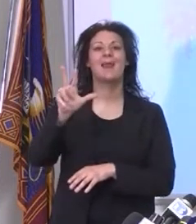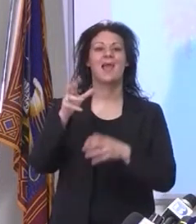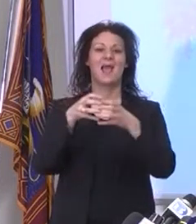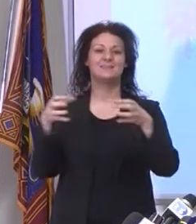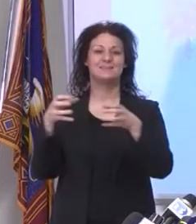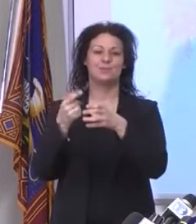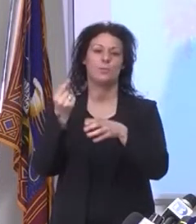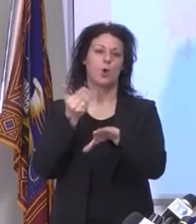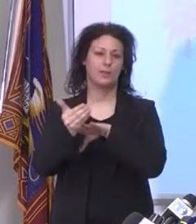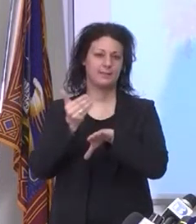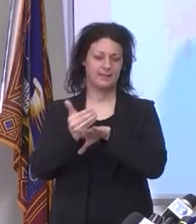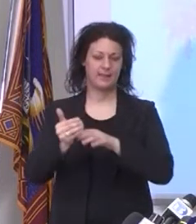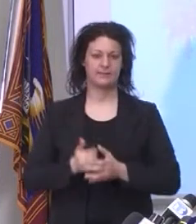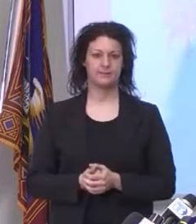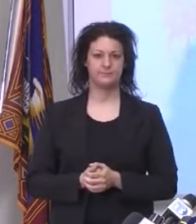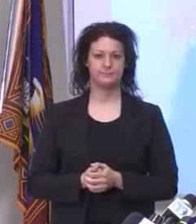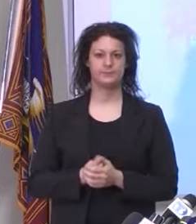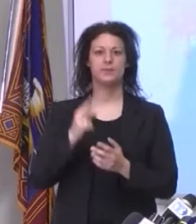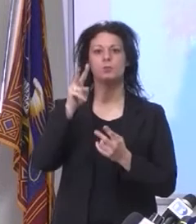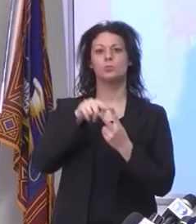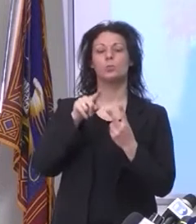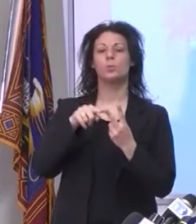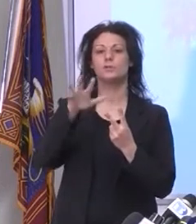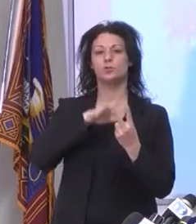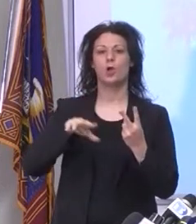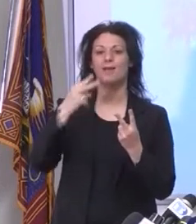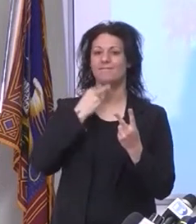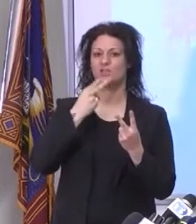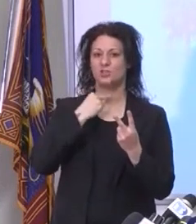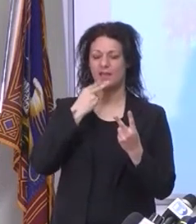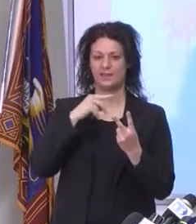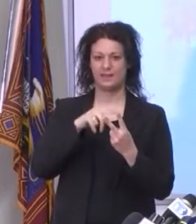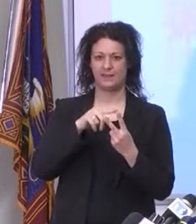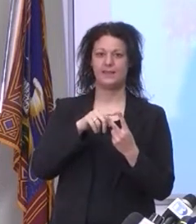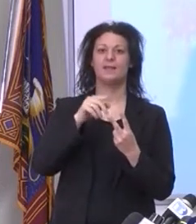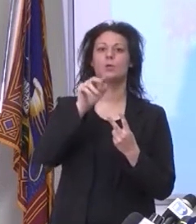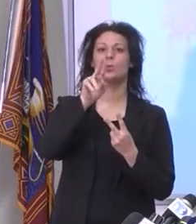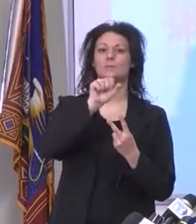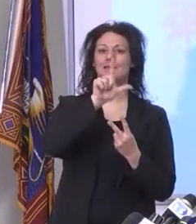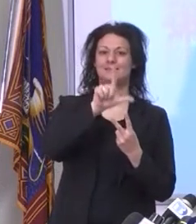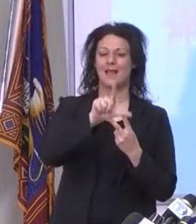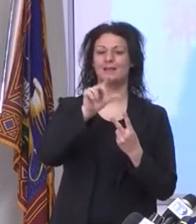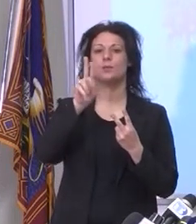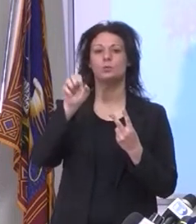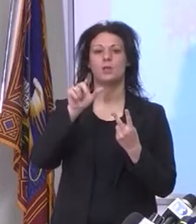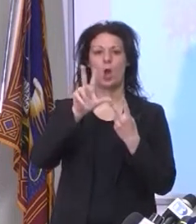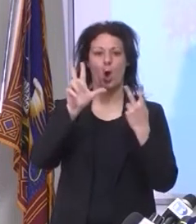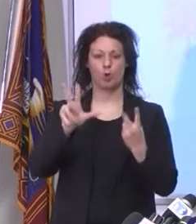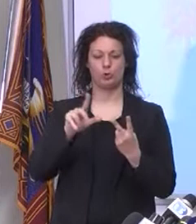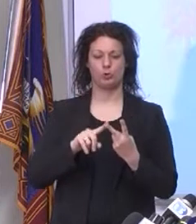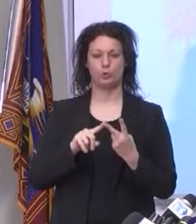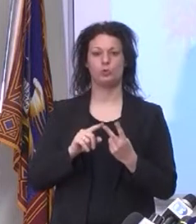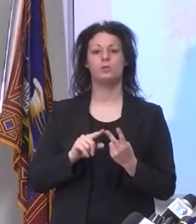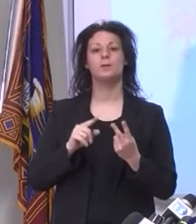ritardo, che sono, e ve lo dico subito, le 2 vicentine, quindi la 7 Pedemontana, la 8 Berica e la 9 Scaligera. Le